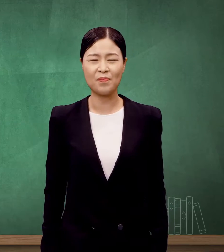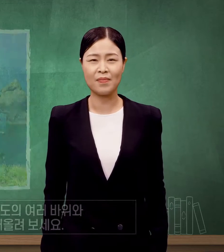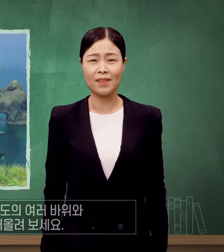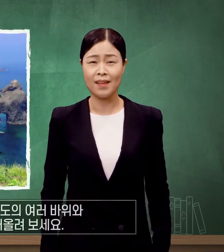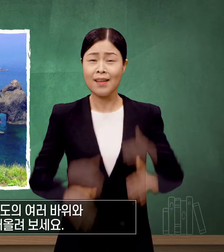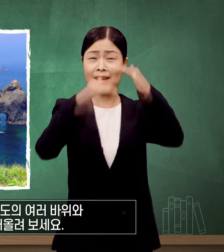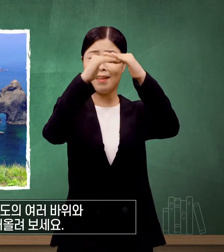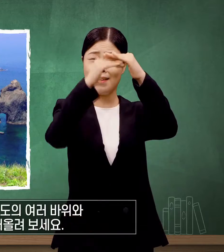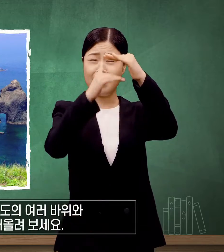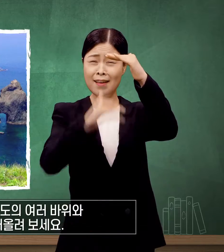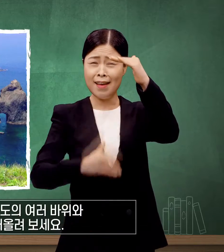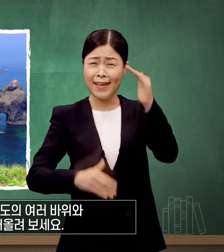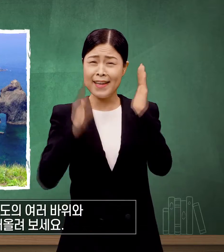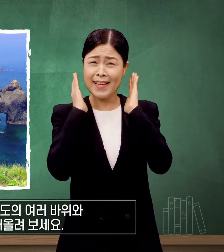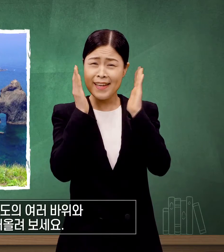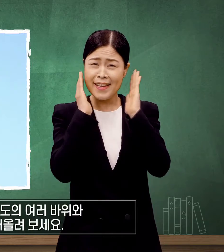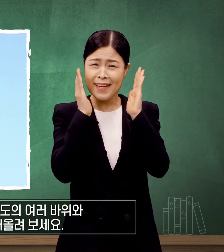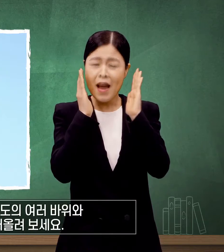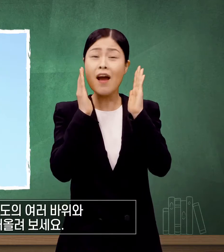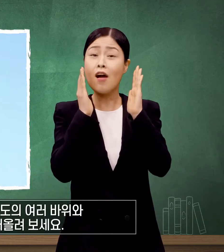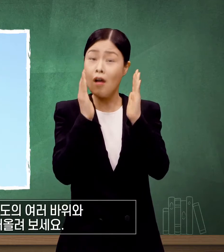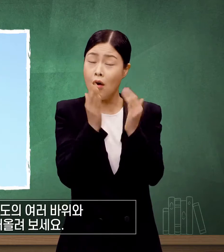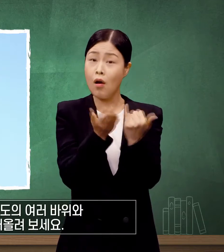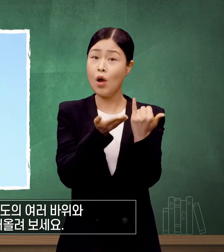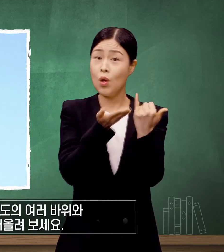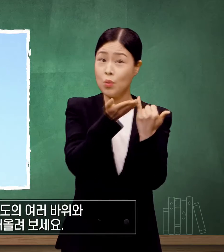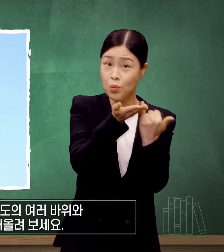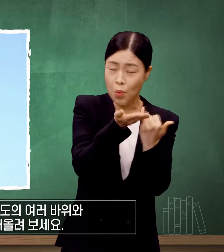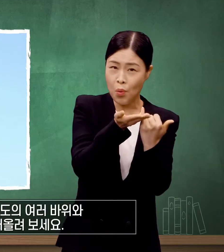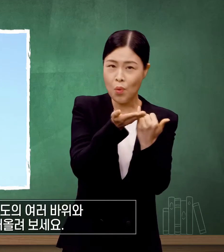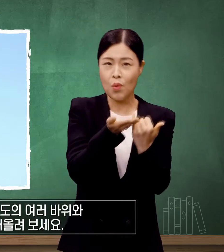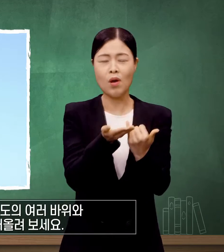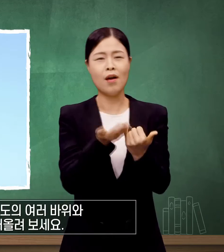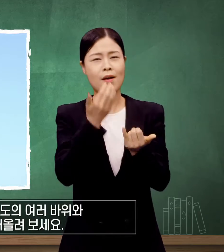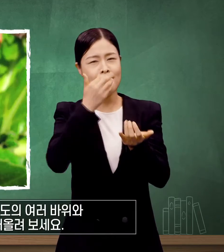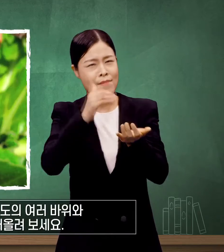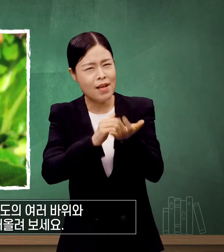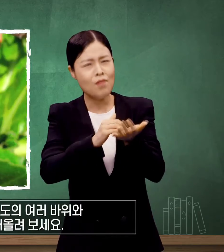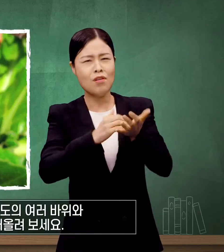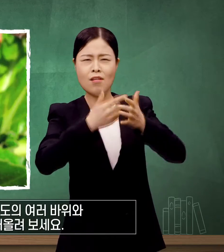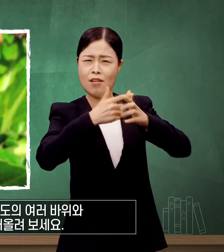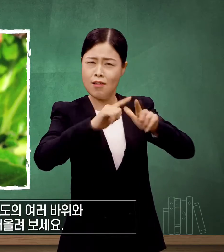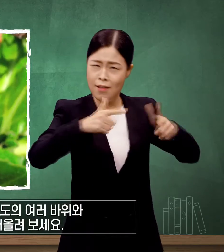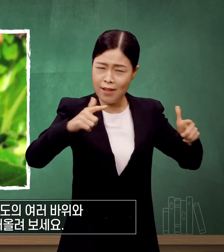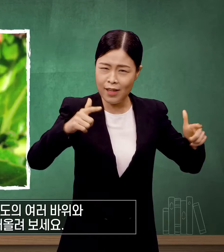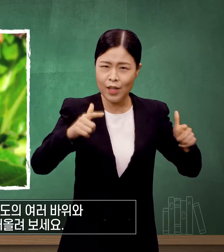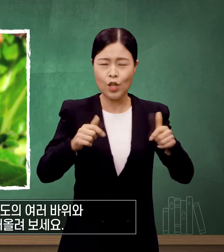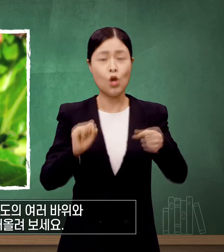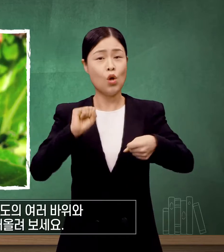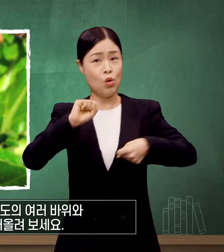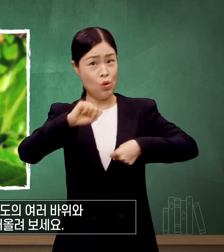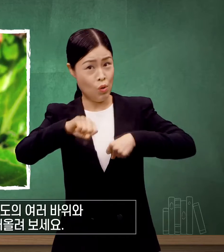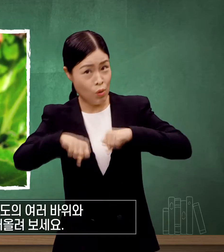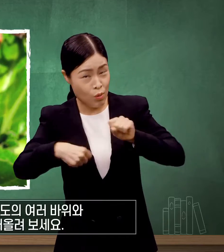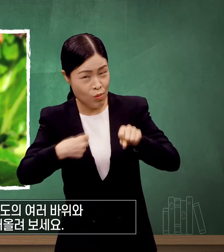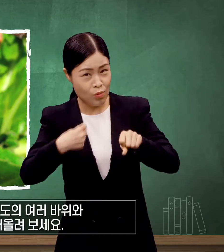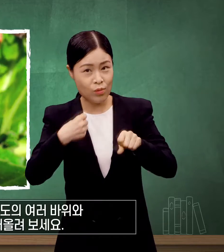지금까지 공부한 독도의 여러 바위와 동식물 인물들을 떠올려 보세요